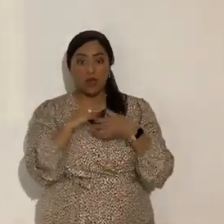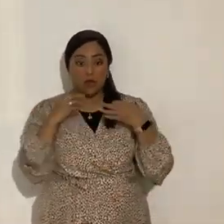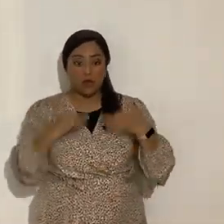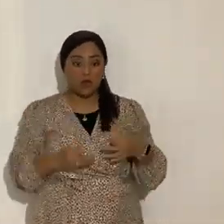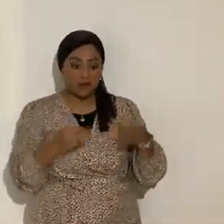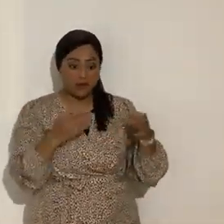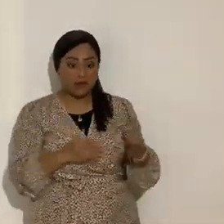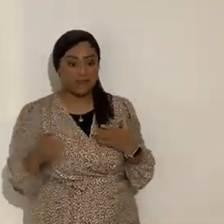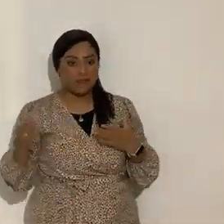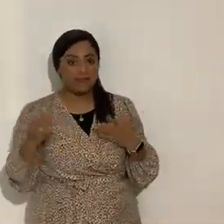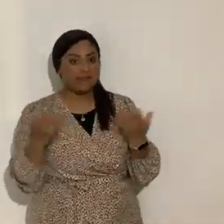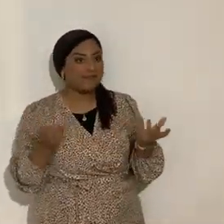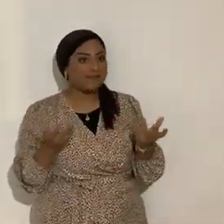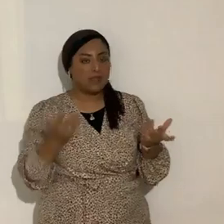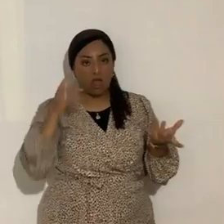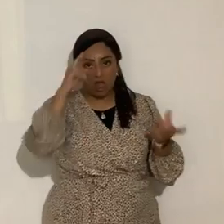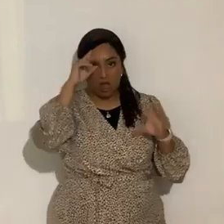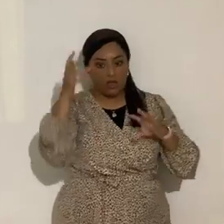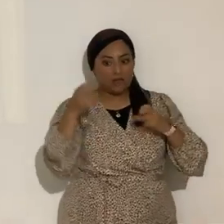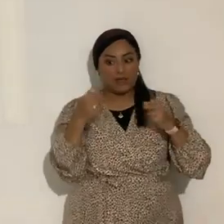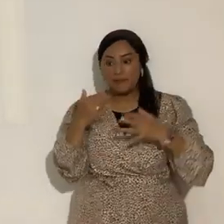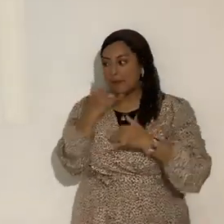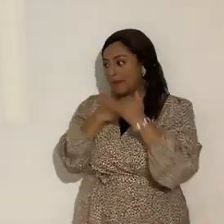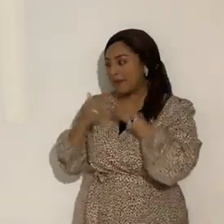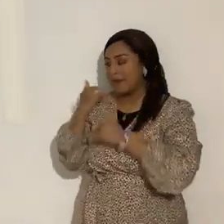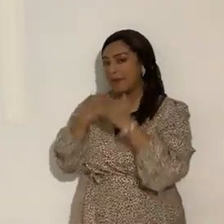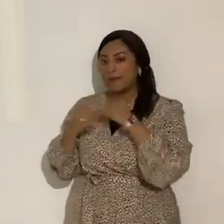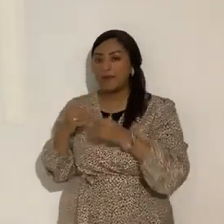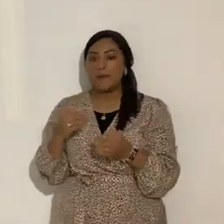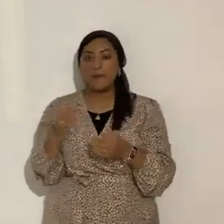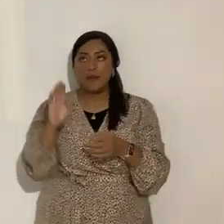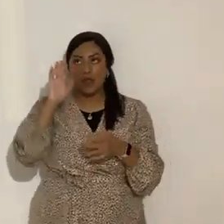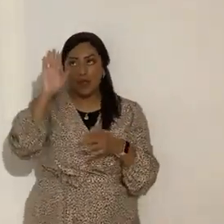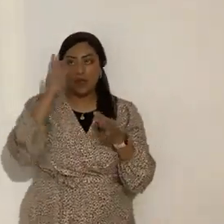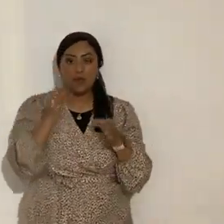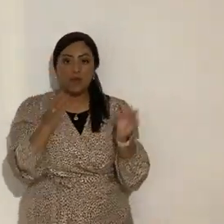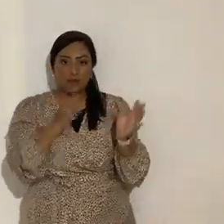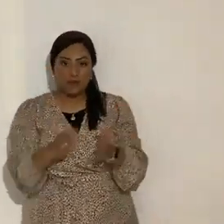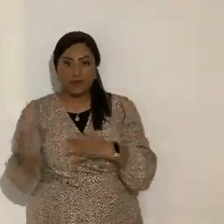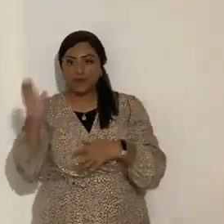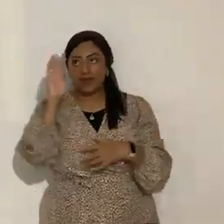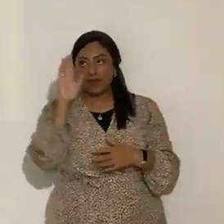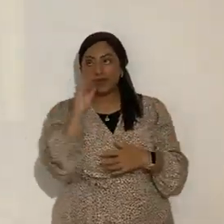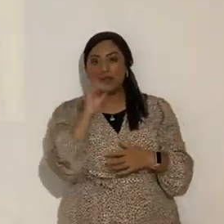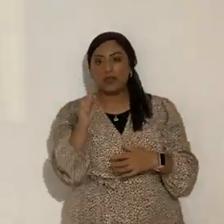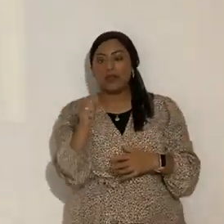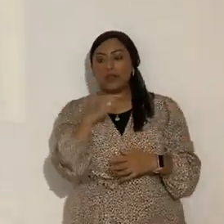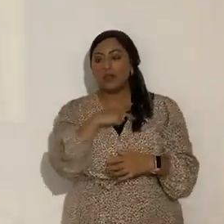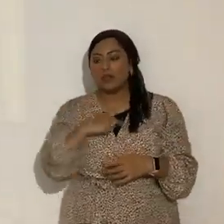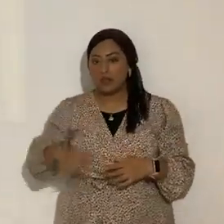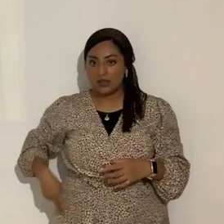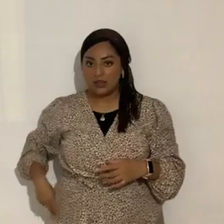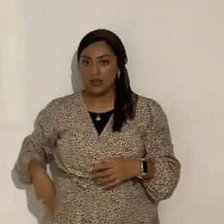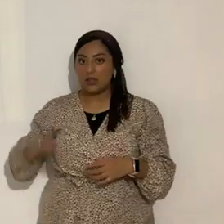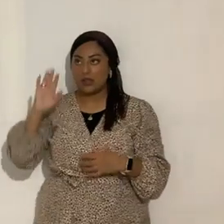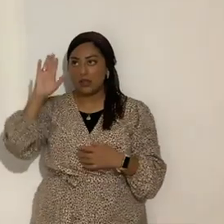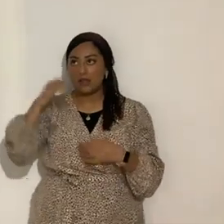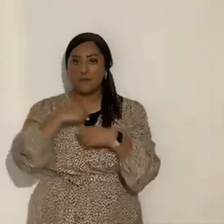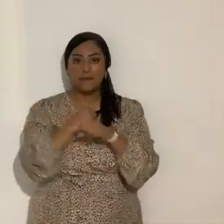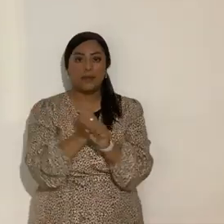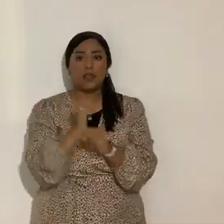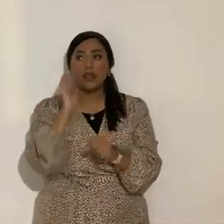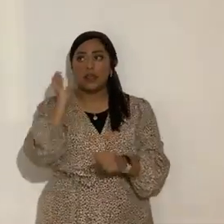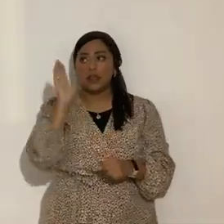voluntad, haríamos muchas tonterías, empezando por mí. Mejor que se haga su voluntad. Él es el Rey, Él es soberano, Él es el Creador,